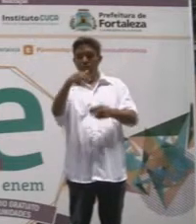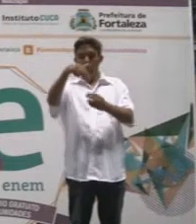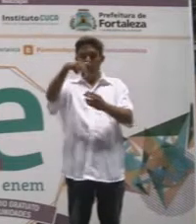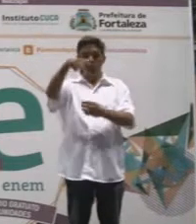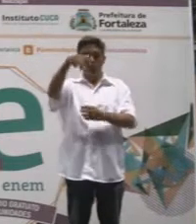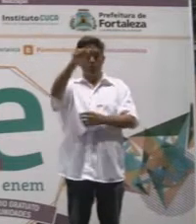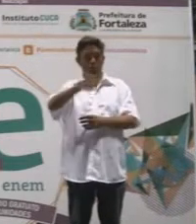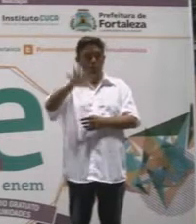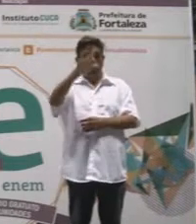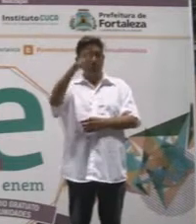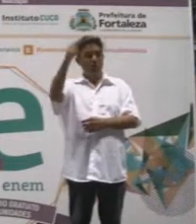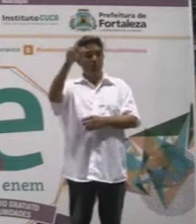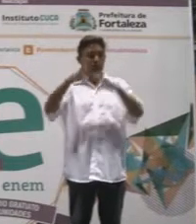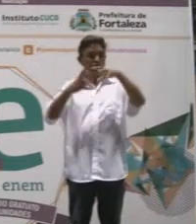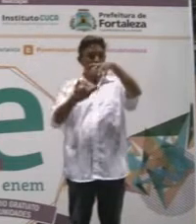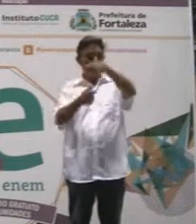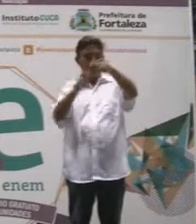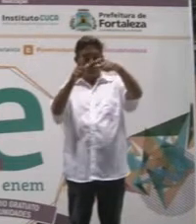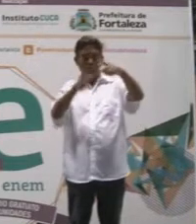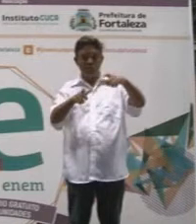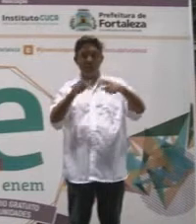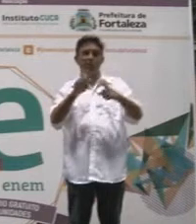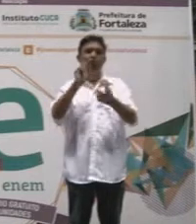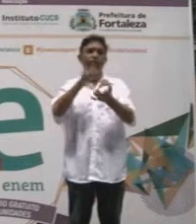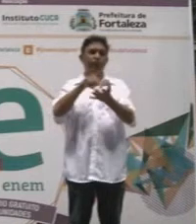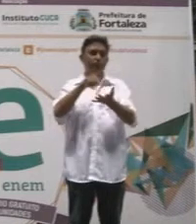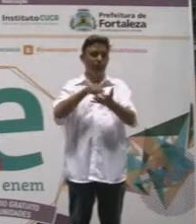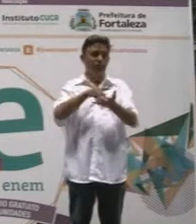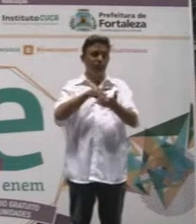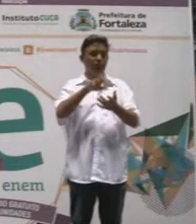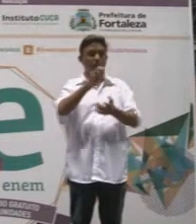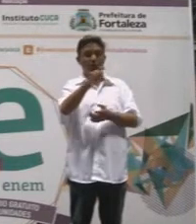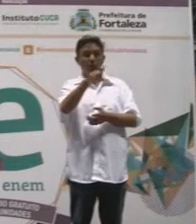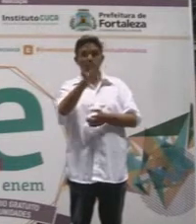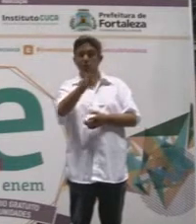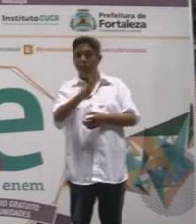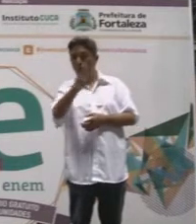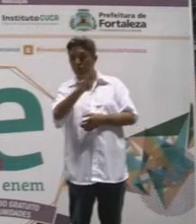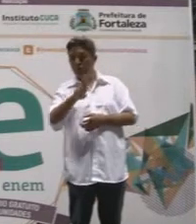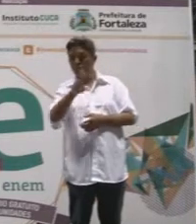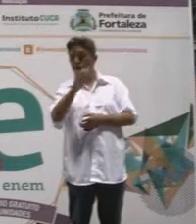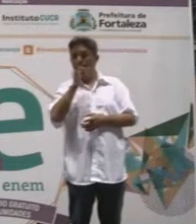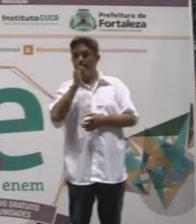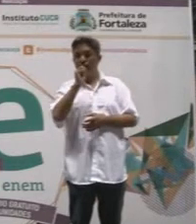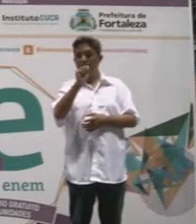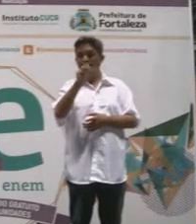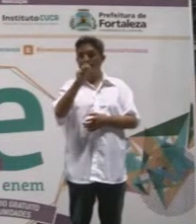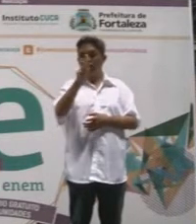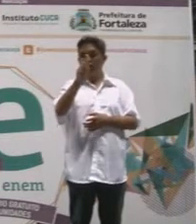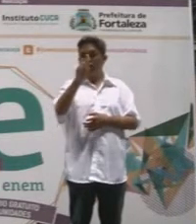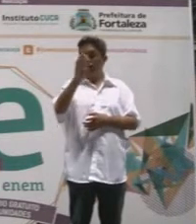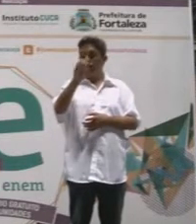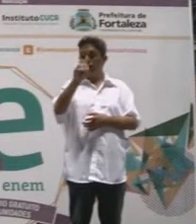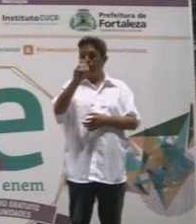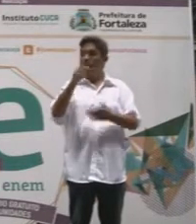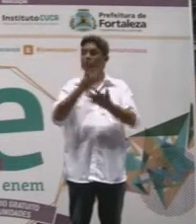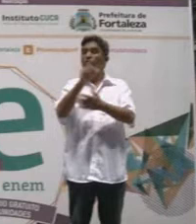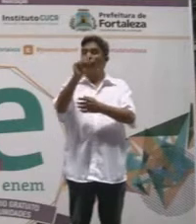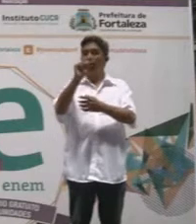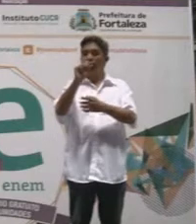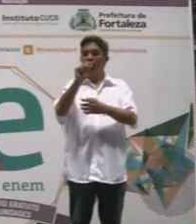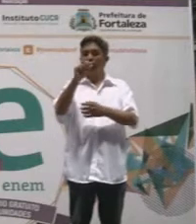e em outras regiões do planeta. Verdadeiro. Gente, quando a gente utiliza adubo demais com nitrogênio, esse nitrogênio acaba